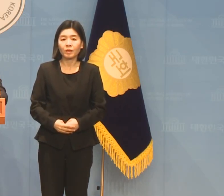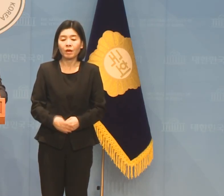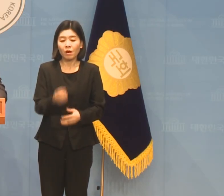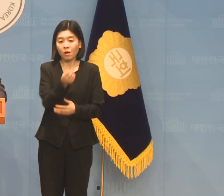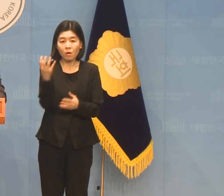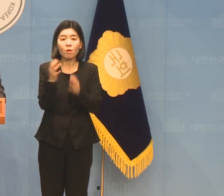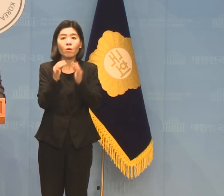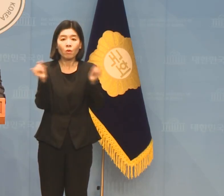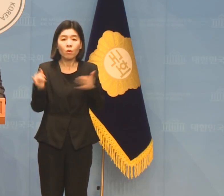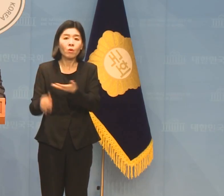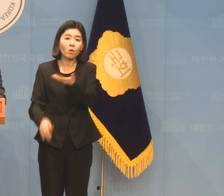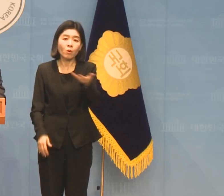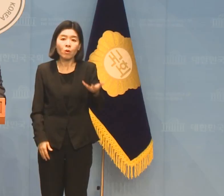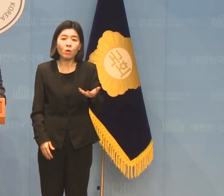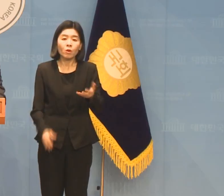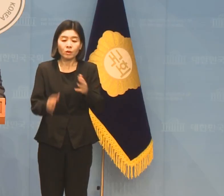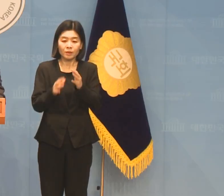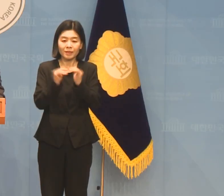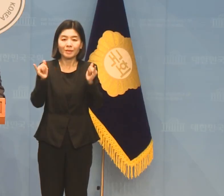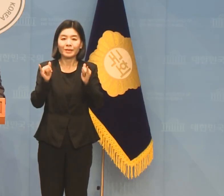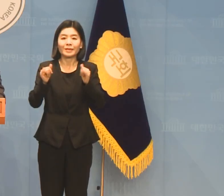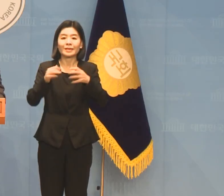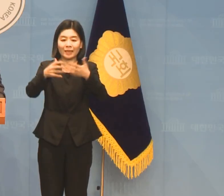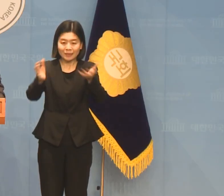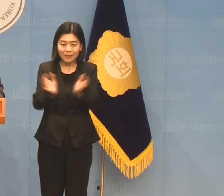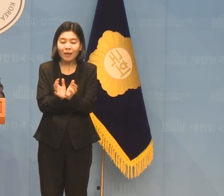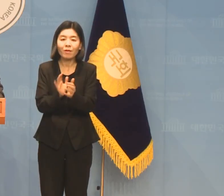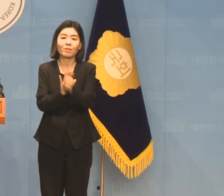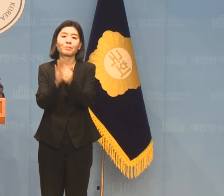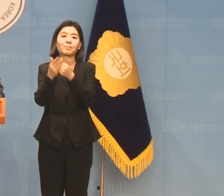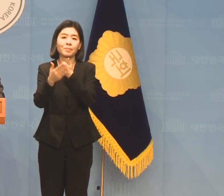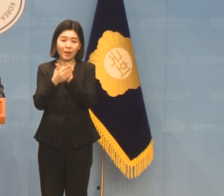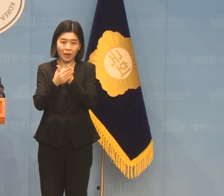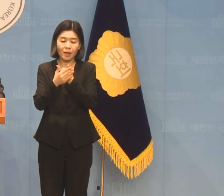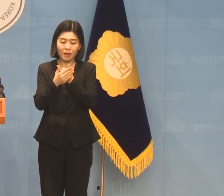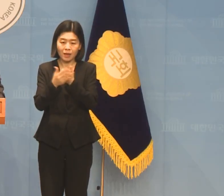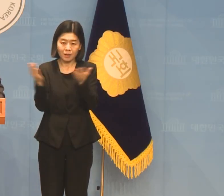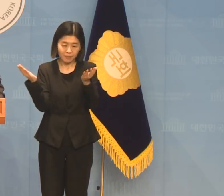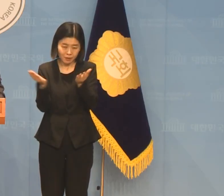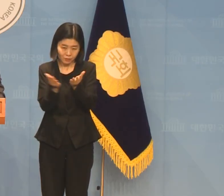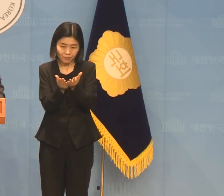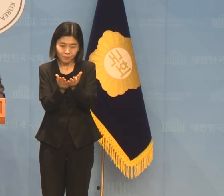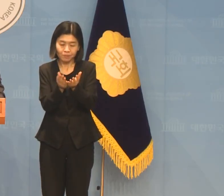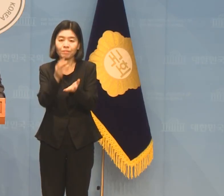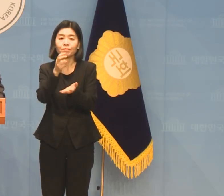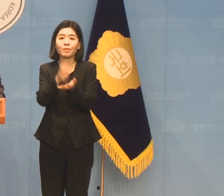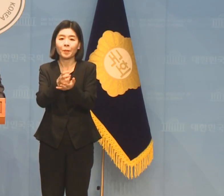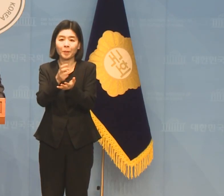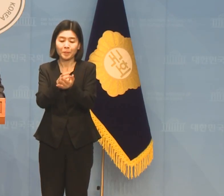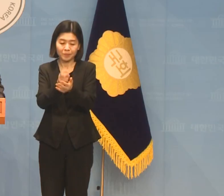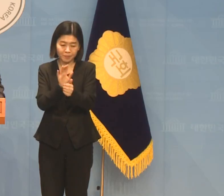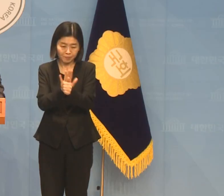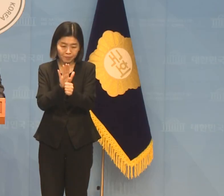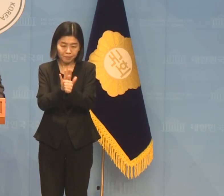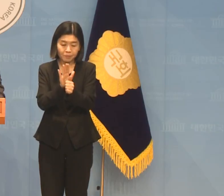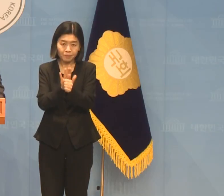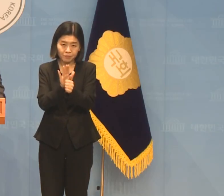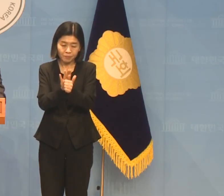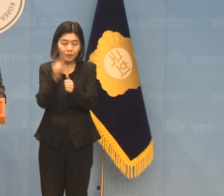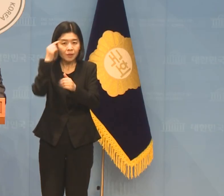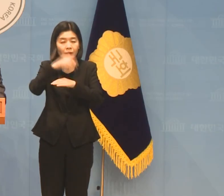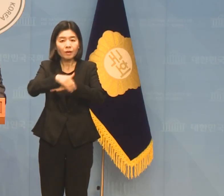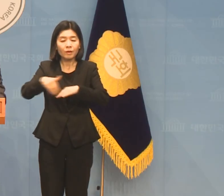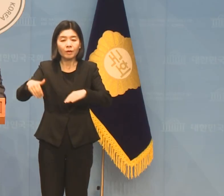언론인의 경우 시민단체와의 협업을 통해 맞춤형 법률 지원도 별도로 제공할